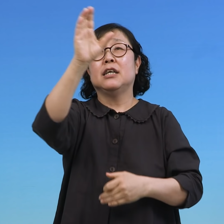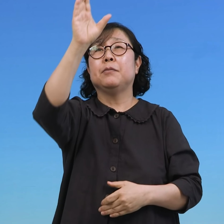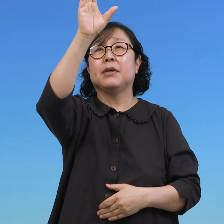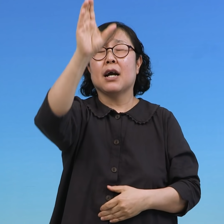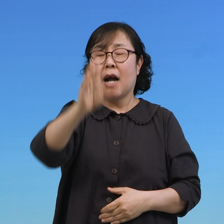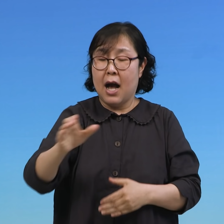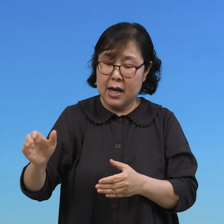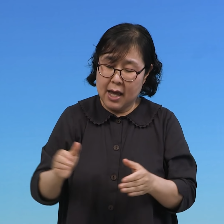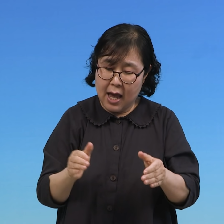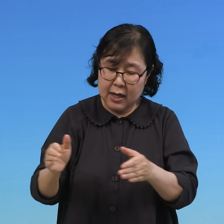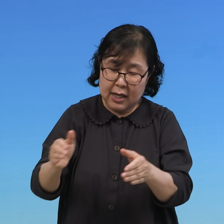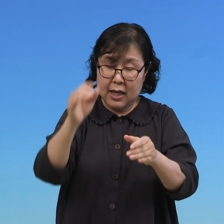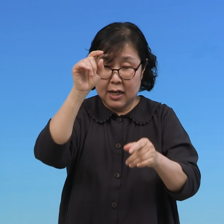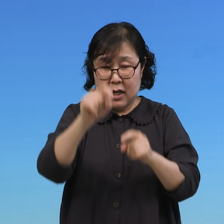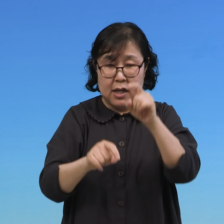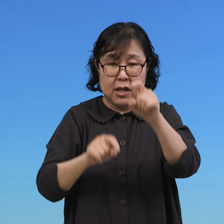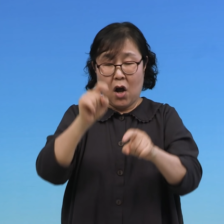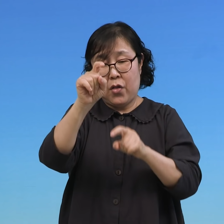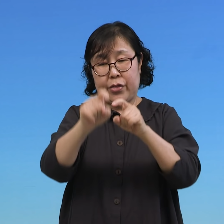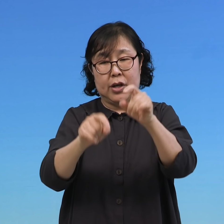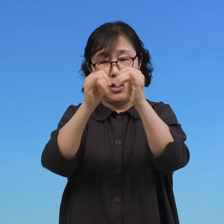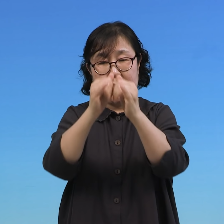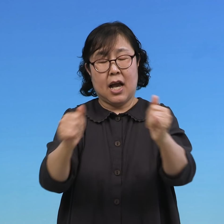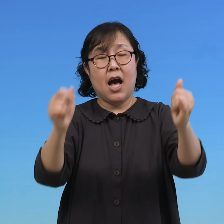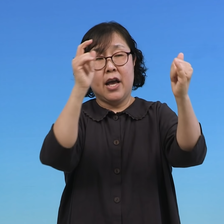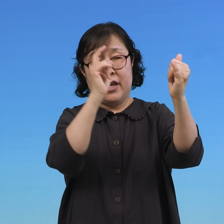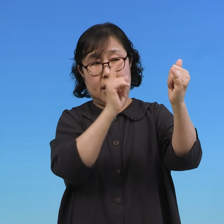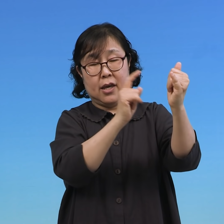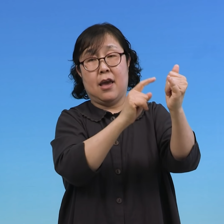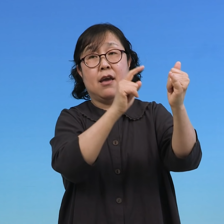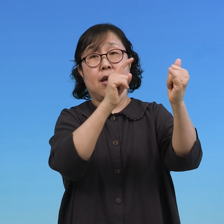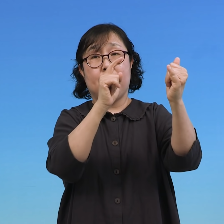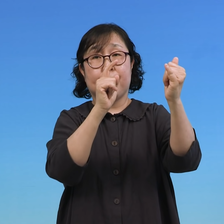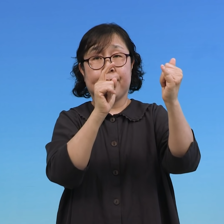함께하리 십자가의 길을 걷는 자에게